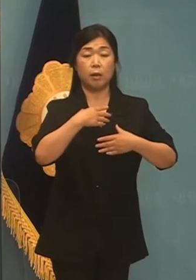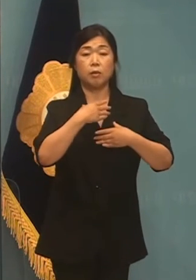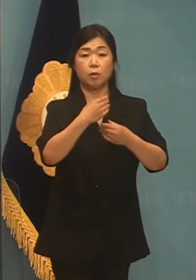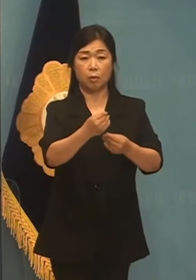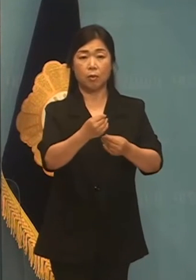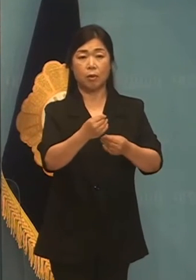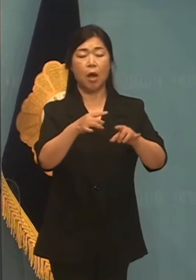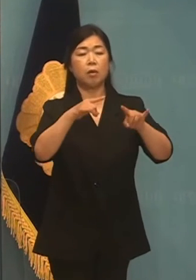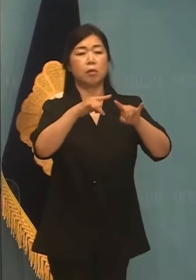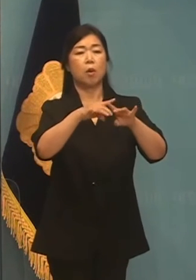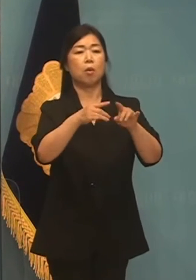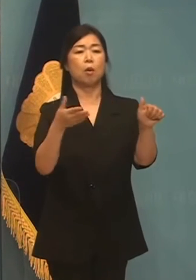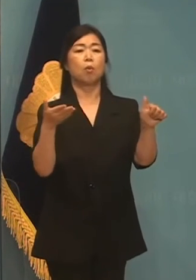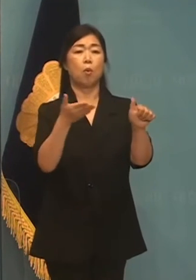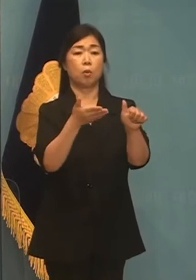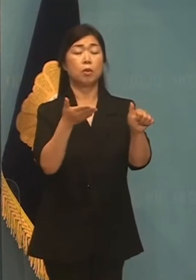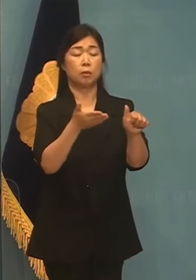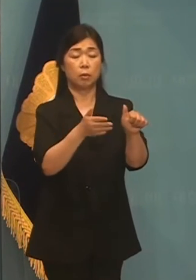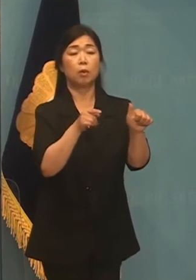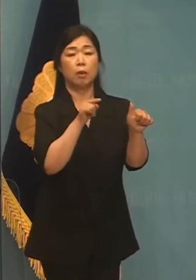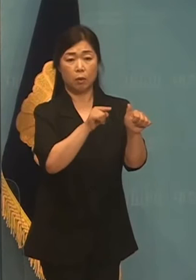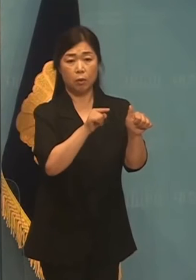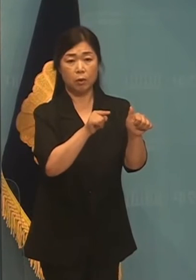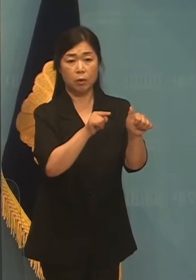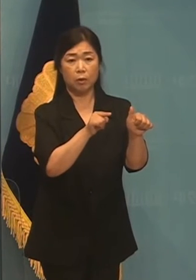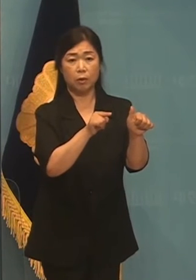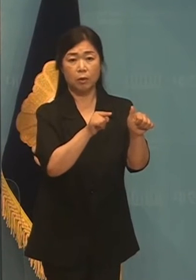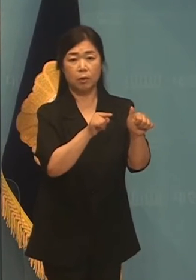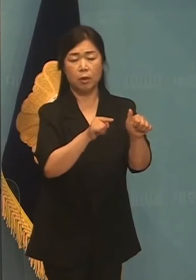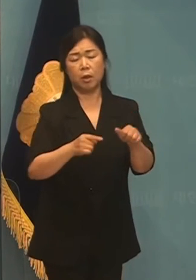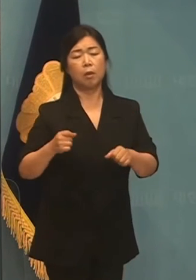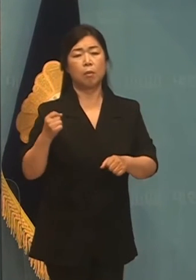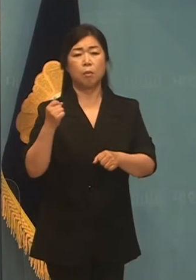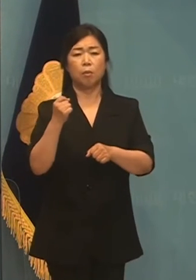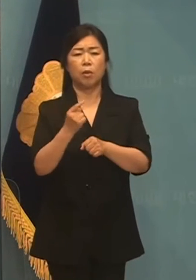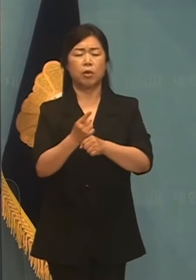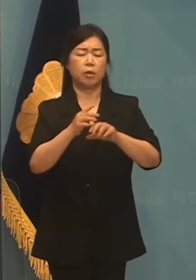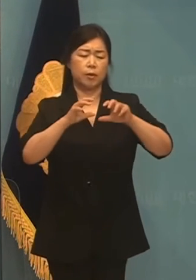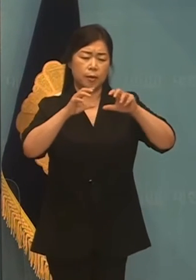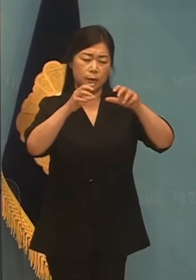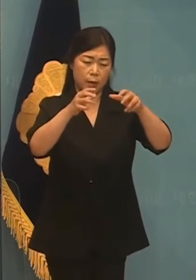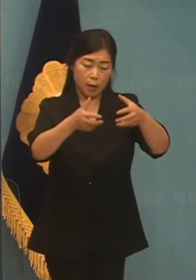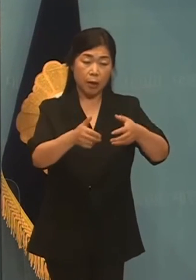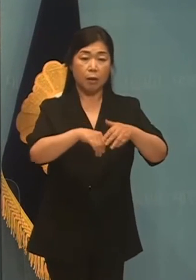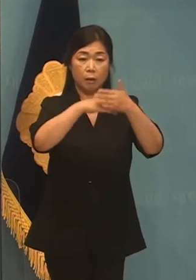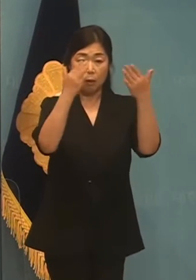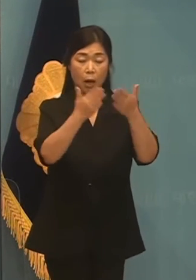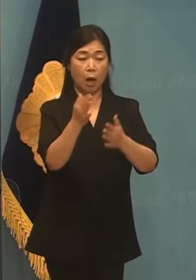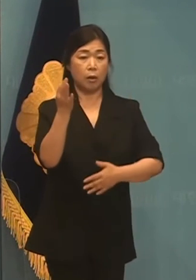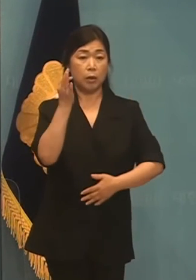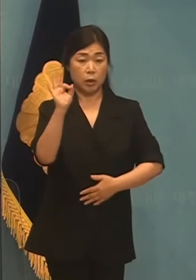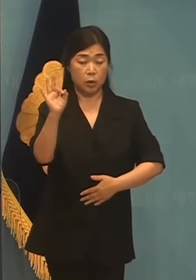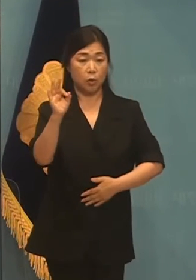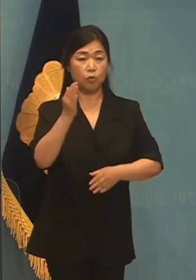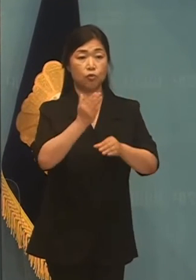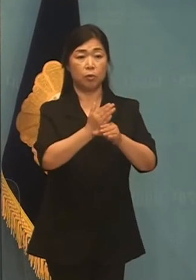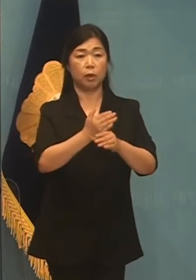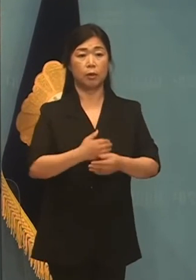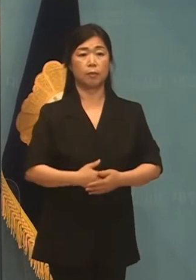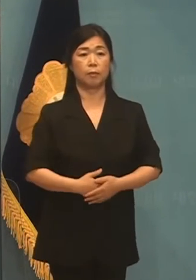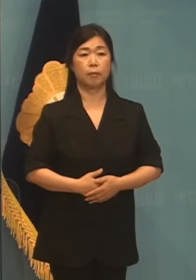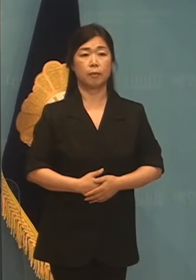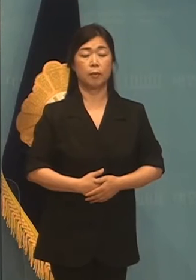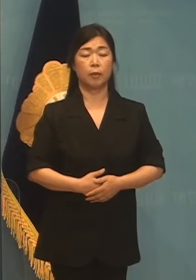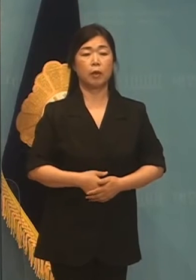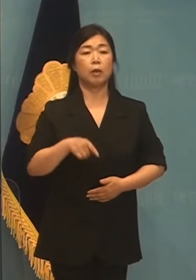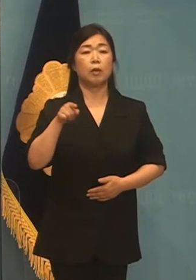안정적 전력 공급망이라는 사실은 이미 세계적으로 인정받고 있습니다.